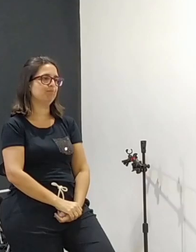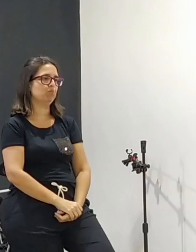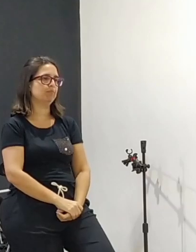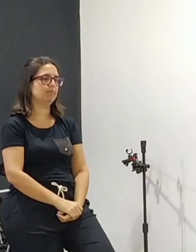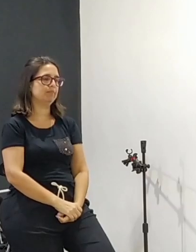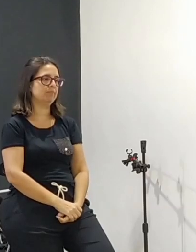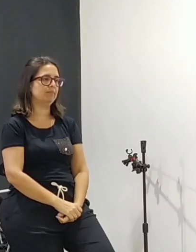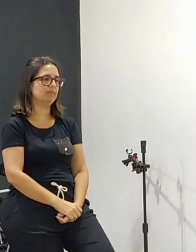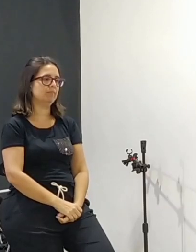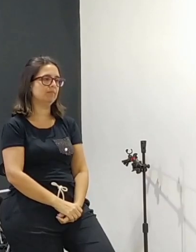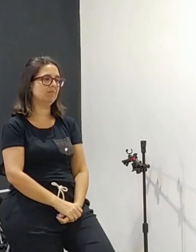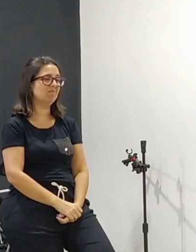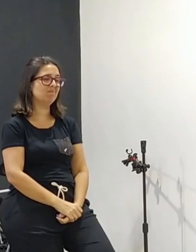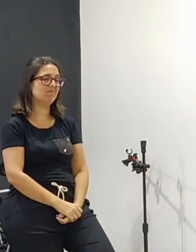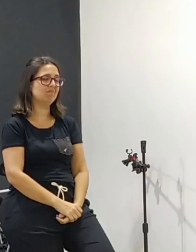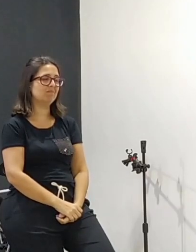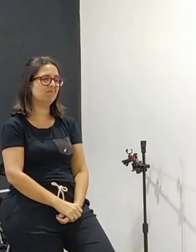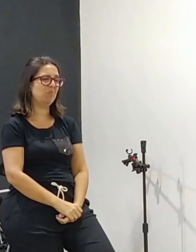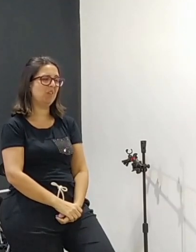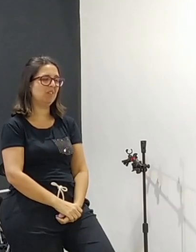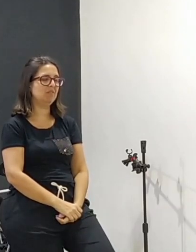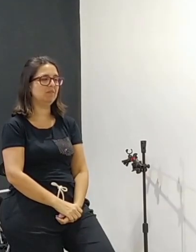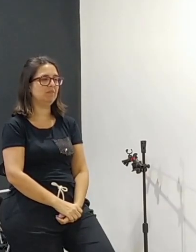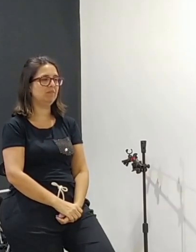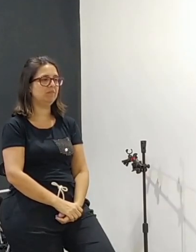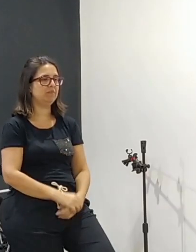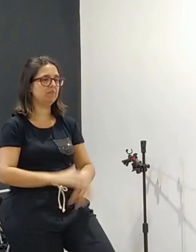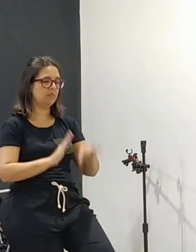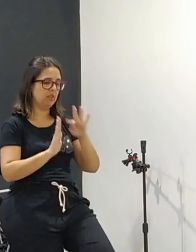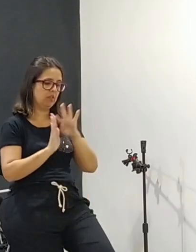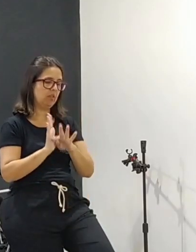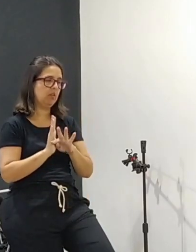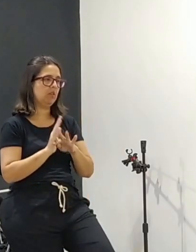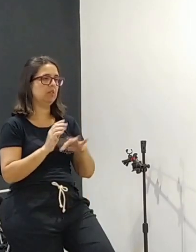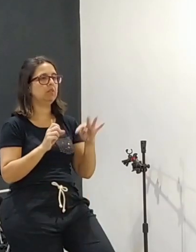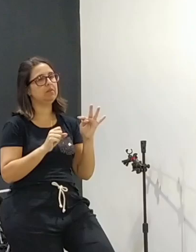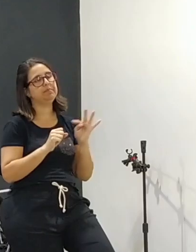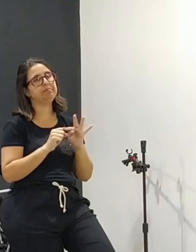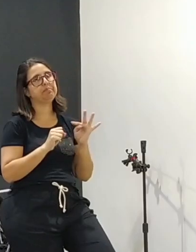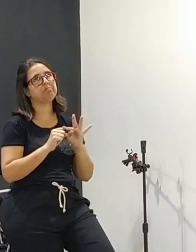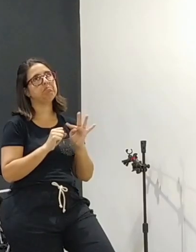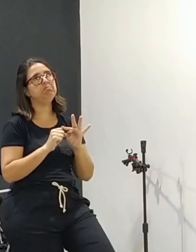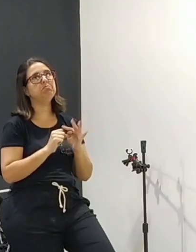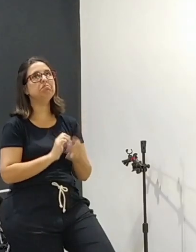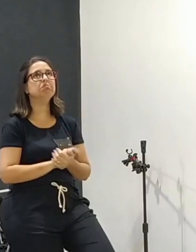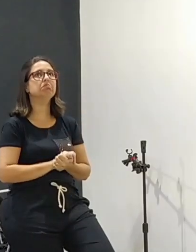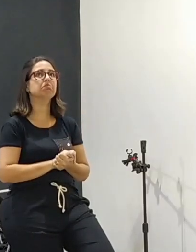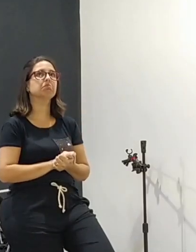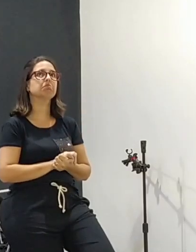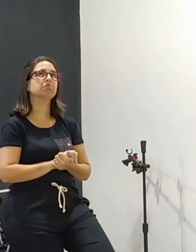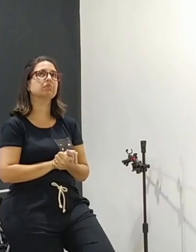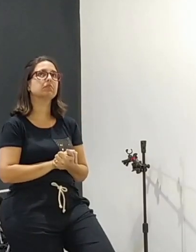Acho interessante esse texto de Tiago. Ele fala assim, ó: